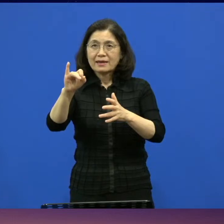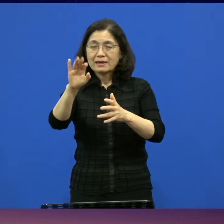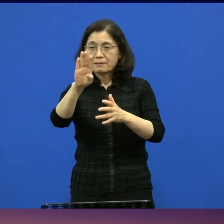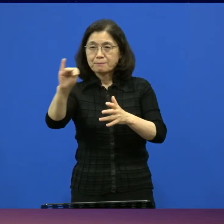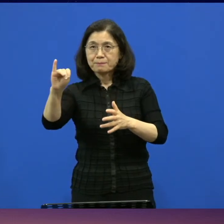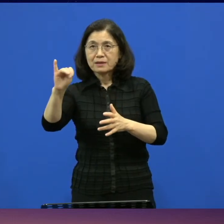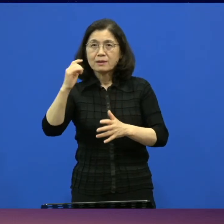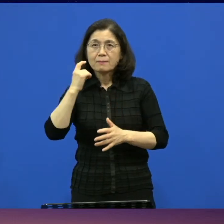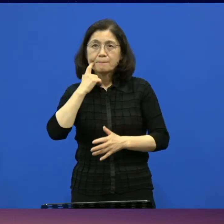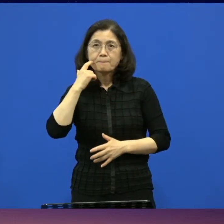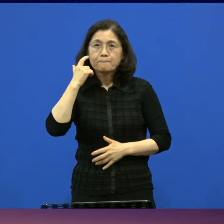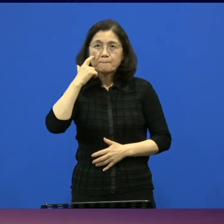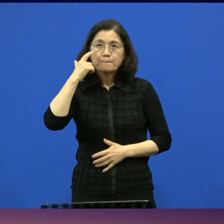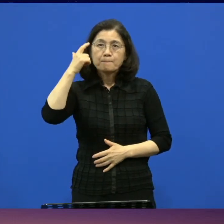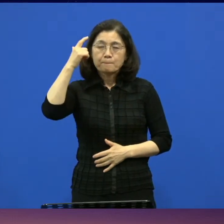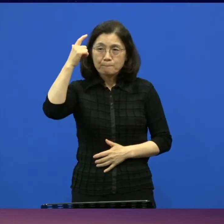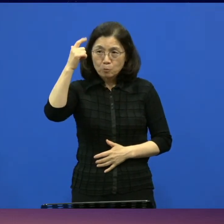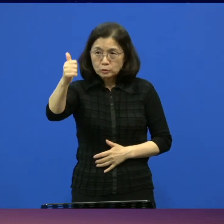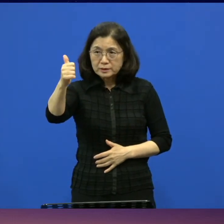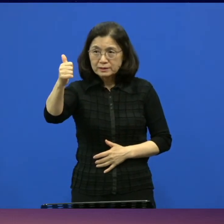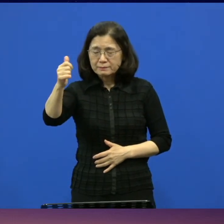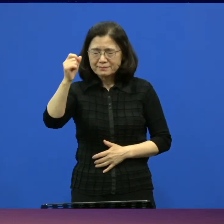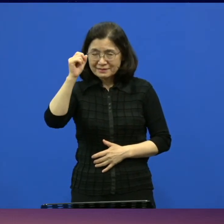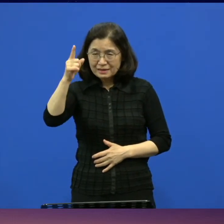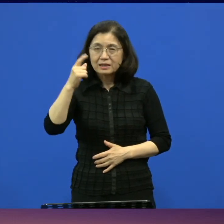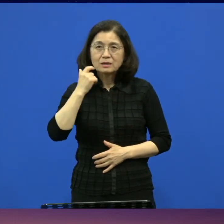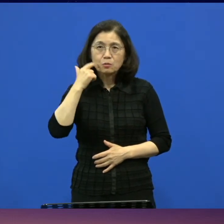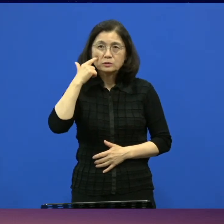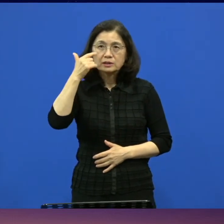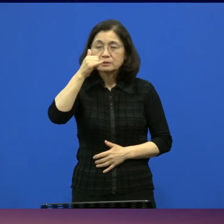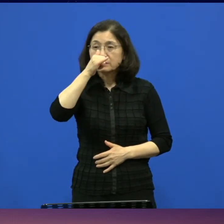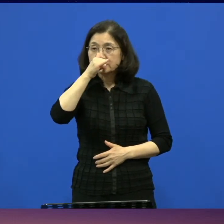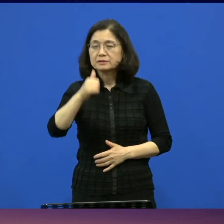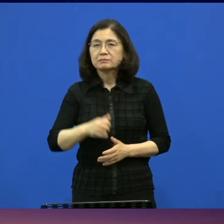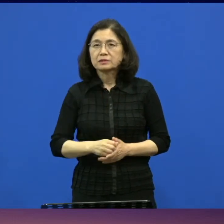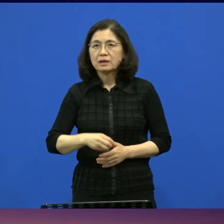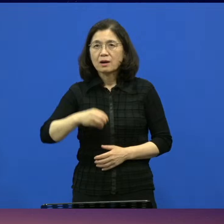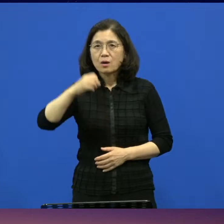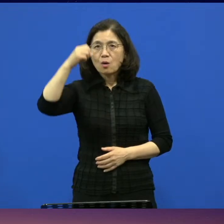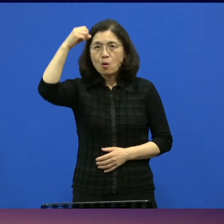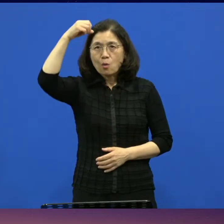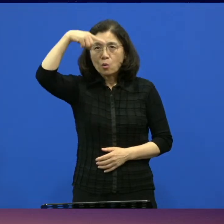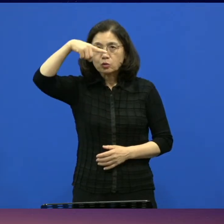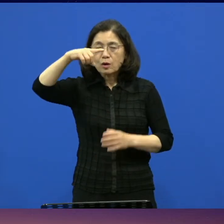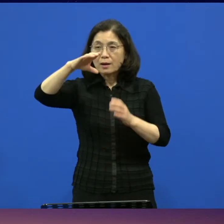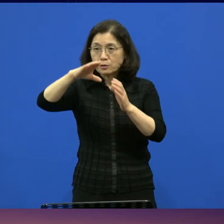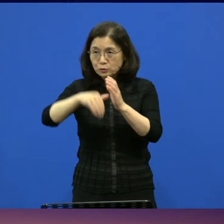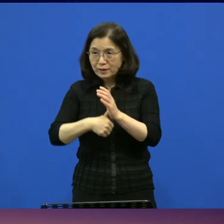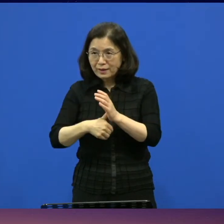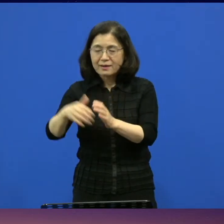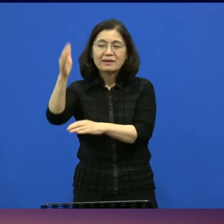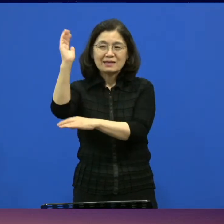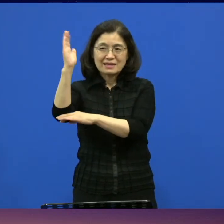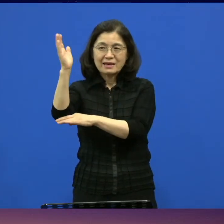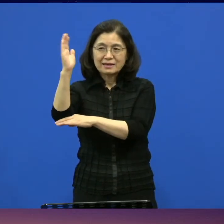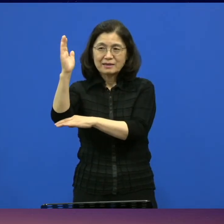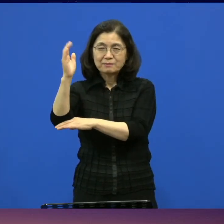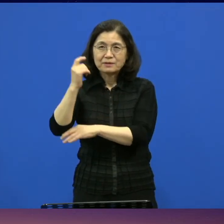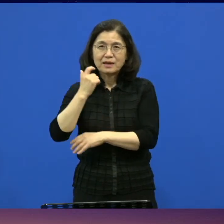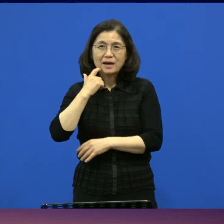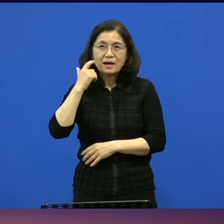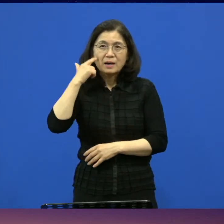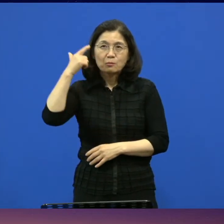대단한 젊은 목사님이신데 고등학교 때 얘기를 하더라고요. 키가 좀 작아요. 저보다 조금